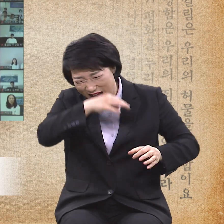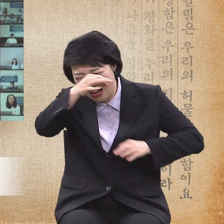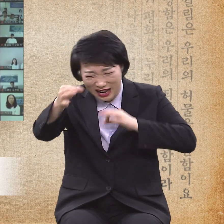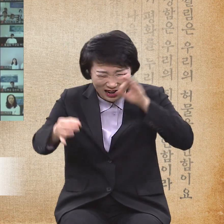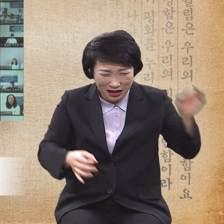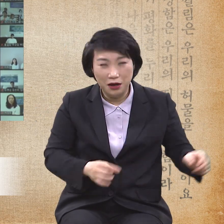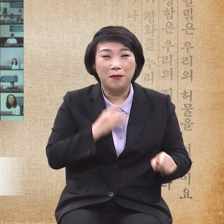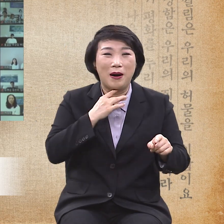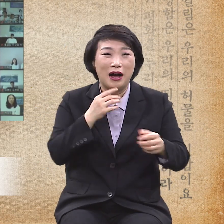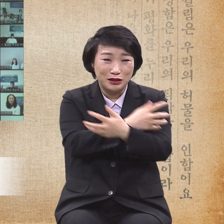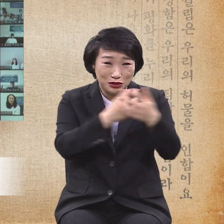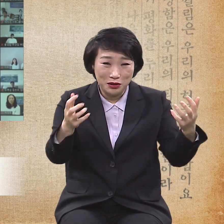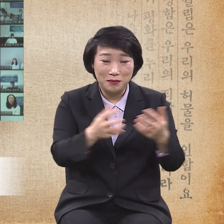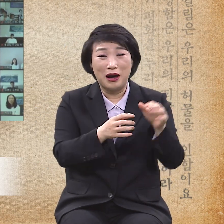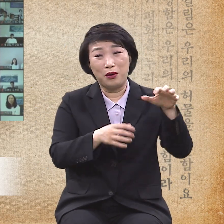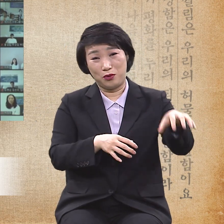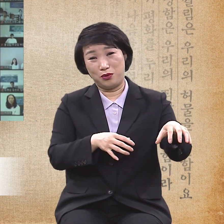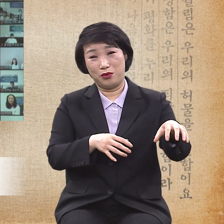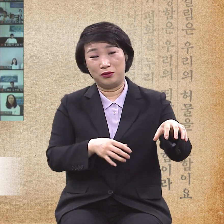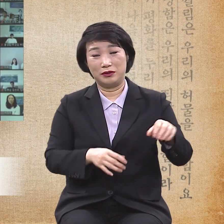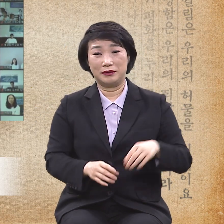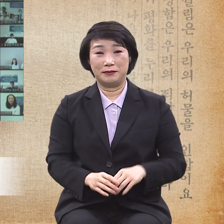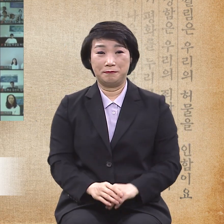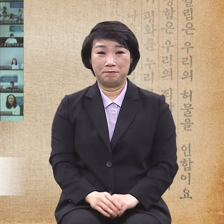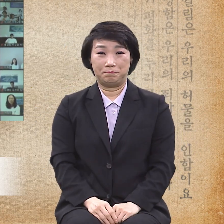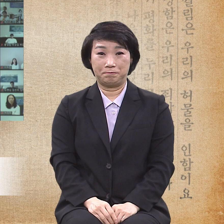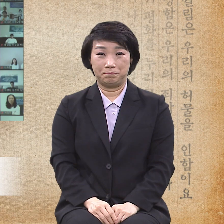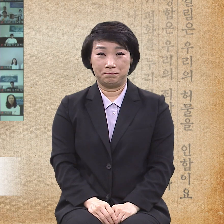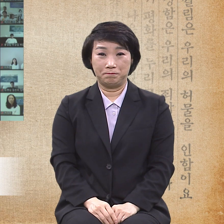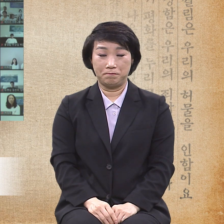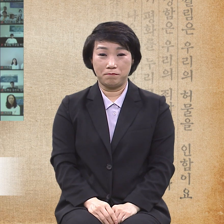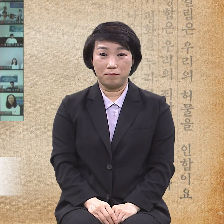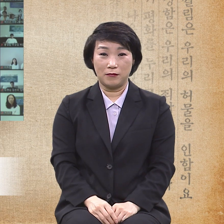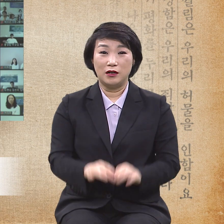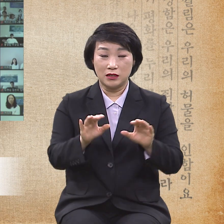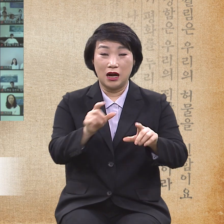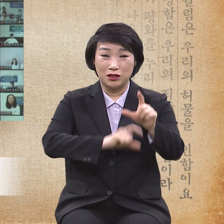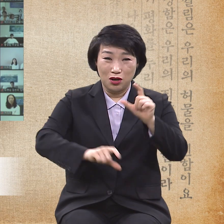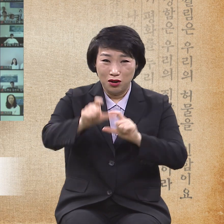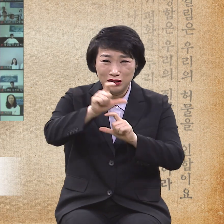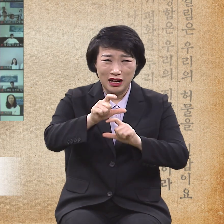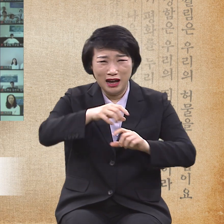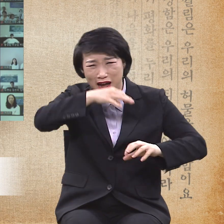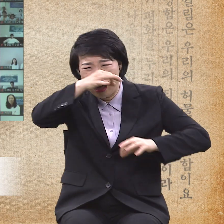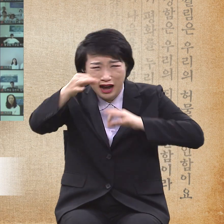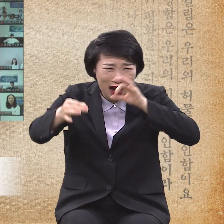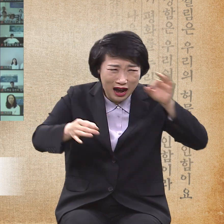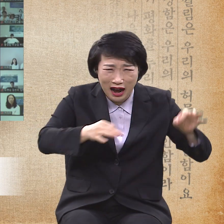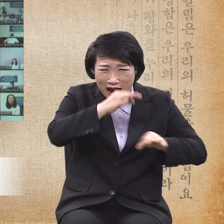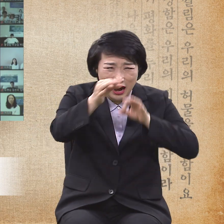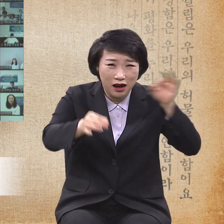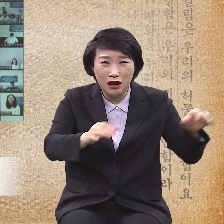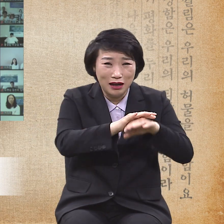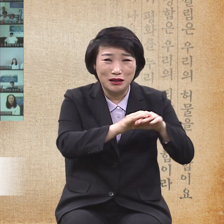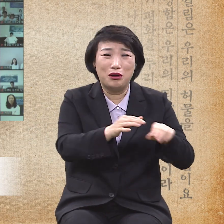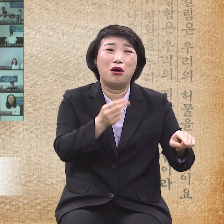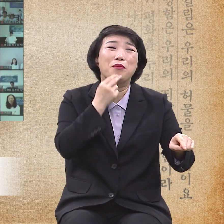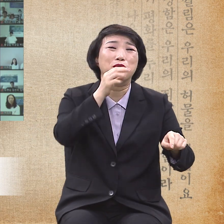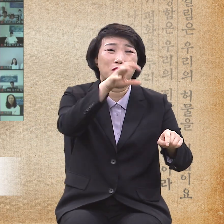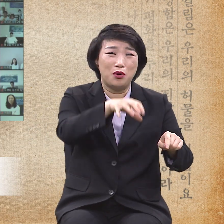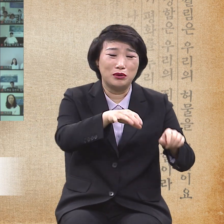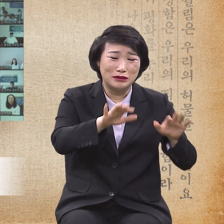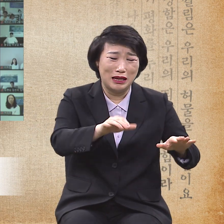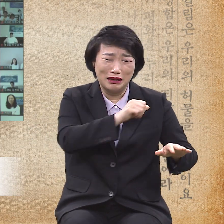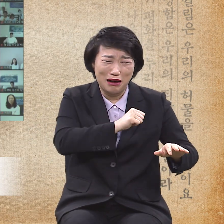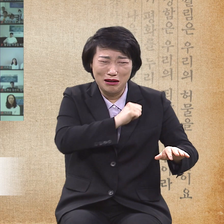아우성 소리만 가득하대. 더 이상 지를 수 없는 아우성이지만은 견딜